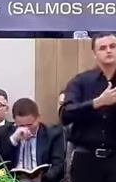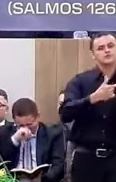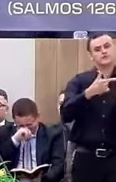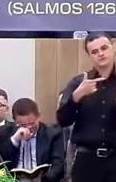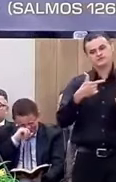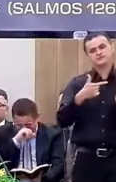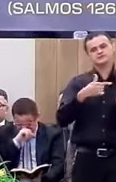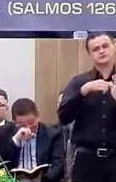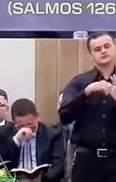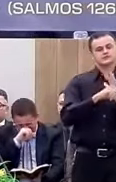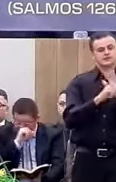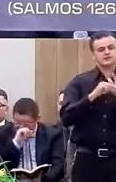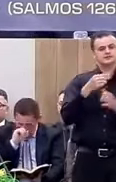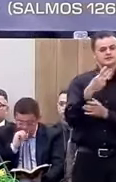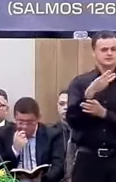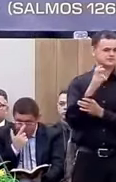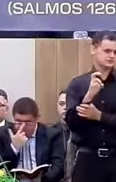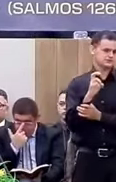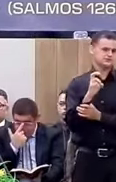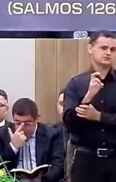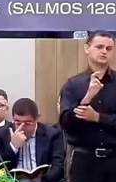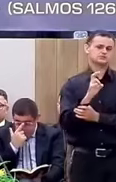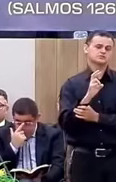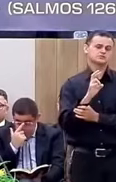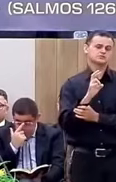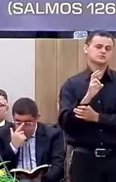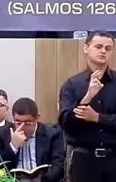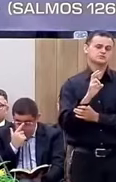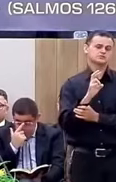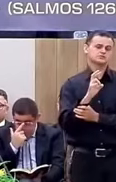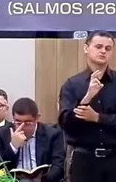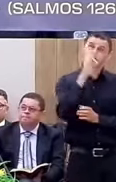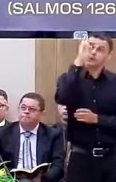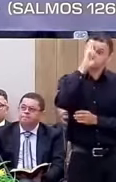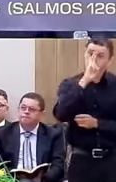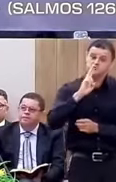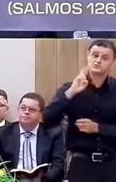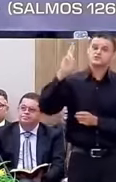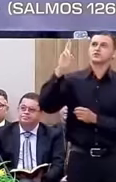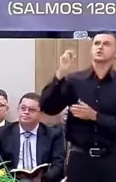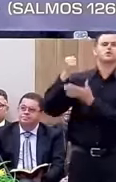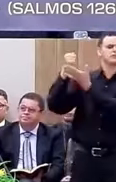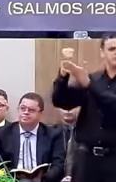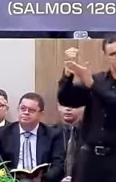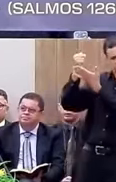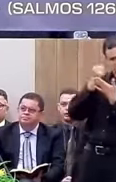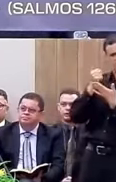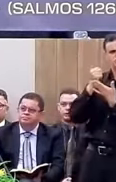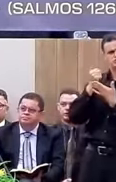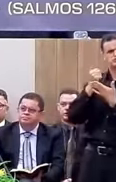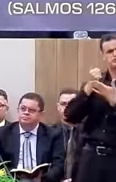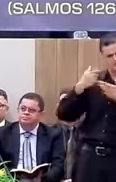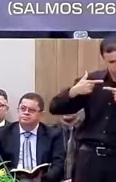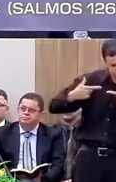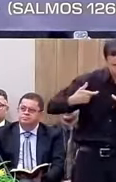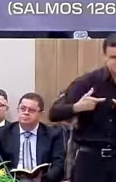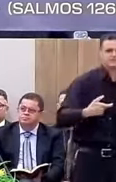35, olha o que Davi responde. O Senhor prepara a minha mão para o